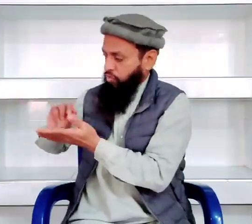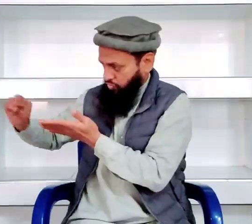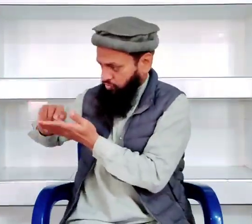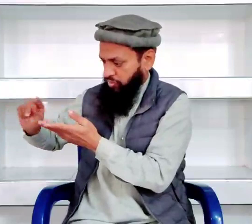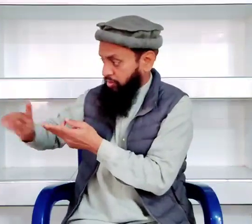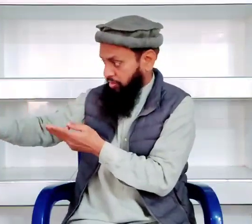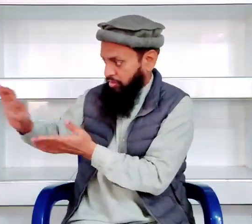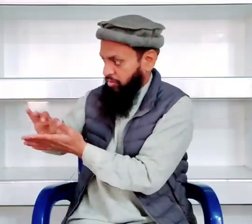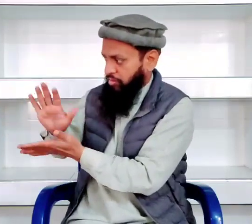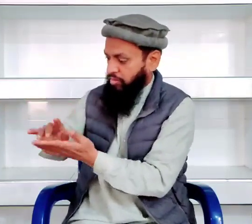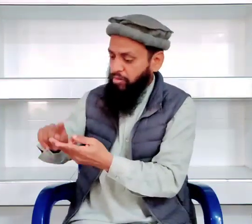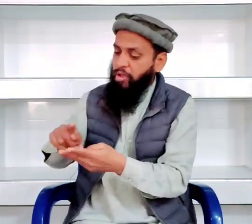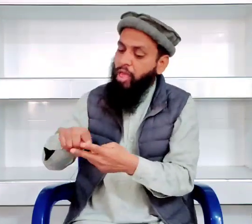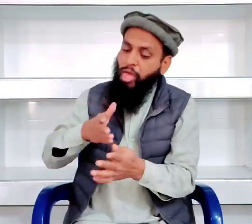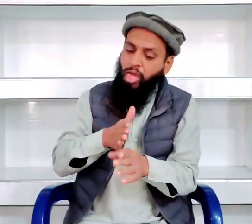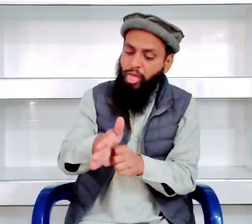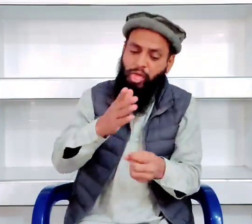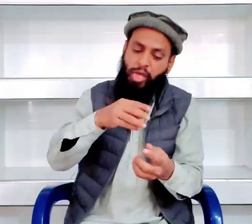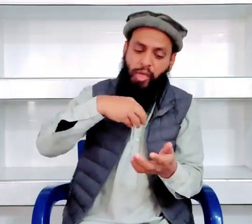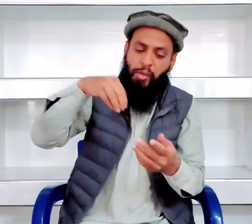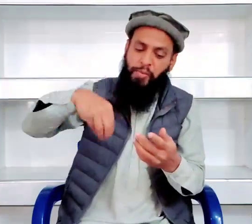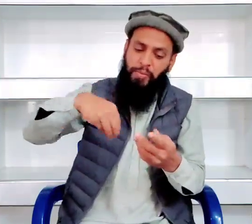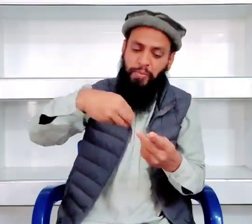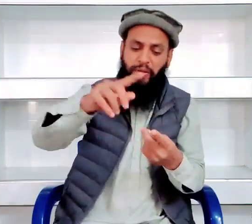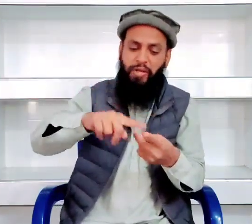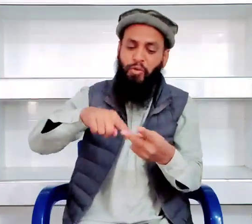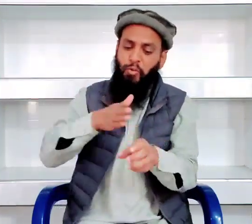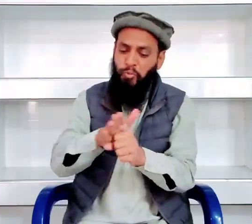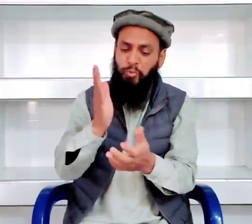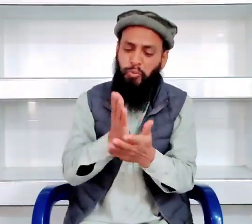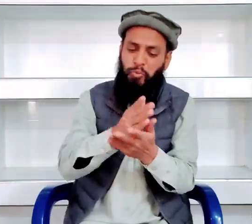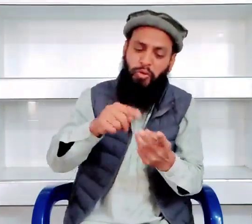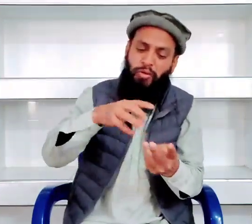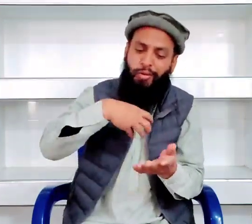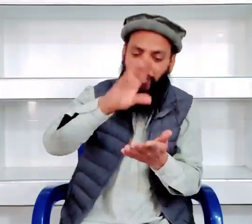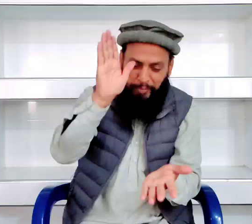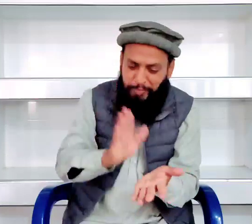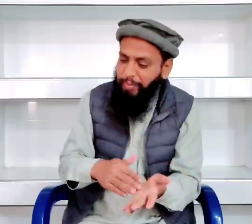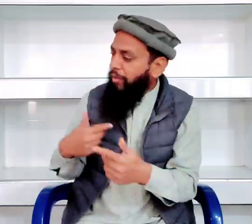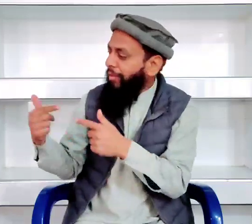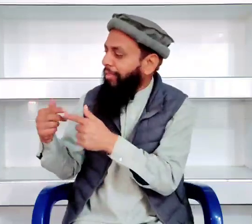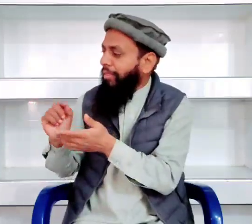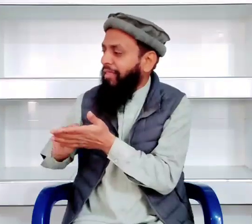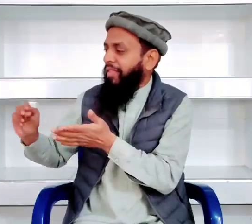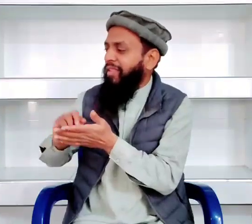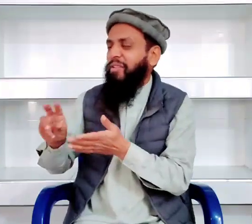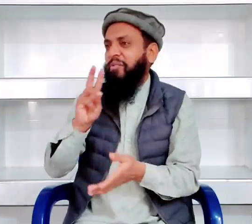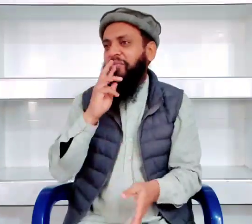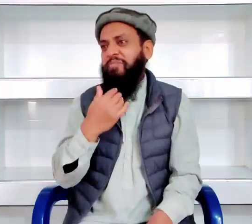ਖਰੀਦਿਆ ਸੌਦਾ ਖਰੀਦਿਆ ਉਹਨੇ ਕਿਹਾ ਮੈਂ ਤੁਹਾਨੂੰ ਹੁਣੇ ਜਾ ਕੇ ਪੈਸੇ ਦੇਣਾ ਉਹਦਾ ਸੌਦਾ ਤੈਅ ਹੋ ਗਿਆ ਲੇਕਿਨ ਉਹਦੇ ਕੋਲ ਪੈਸੇ ਨਹੀਂ ਬਣੇ ਤੇ ਉਹ